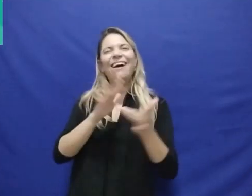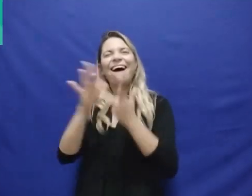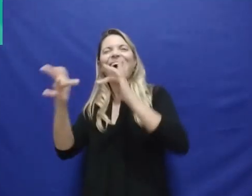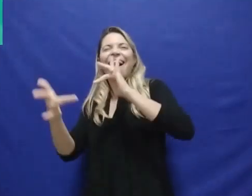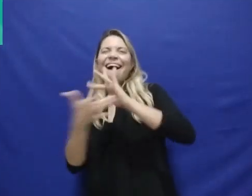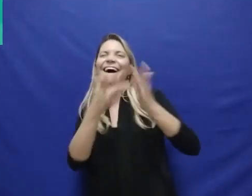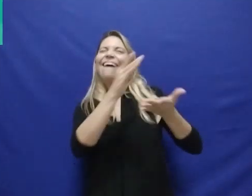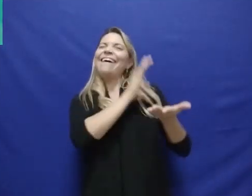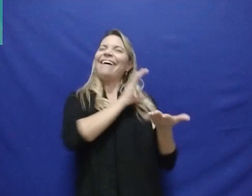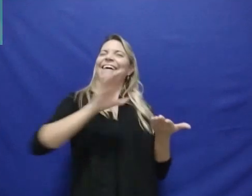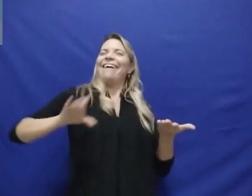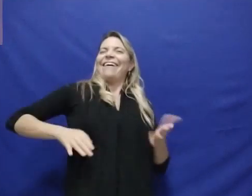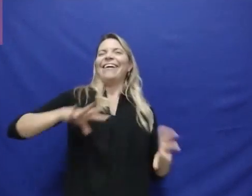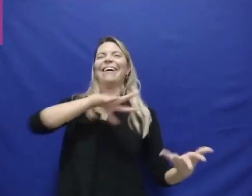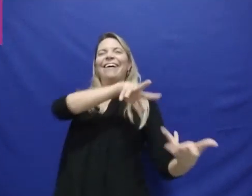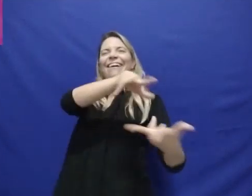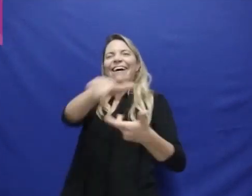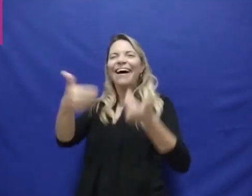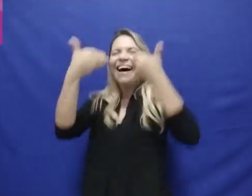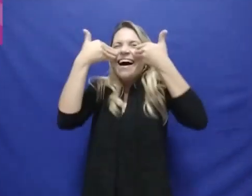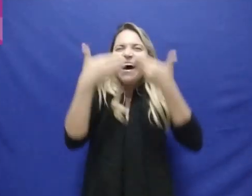todo mundo,